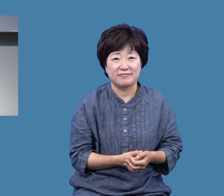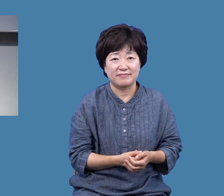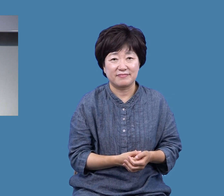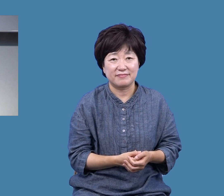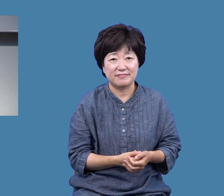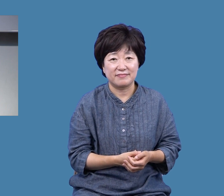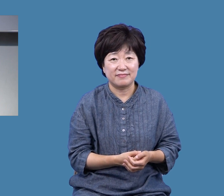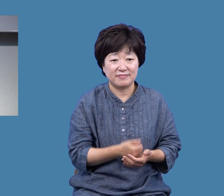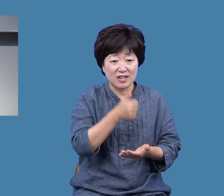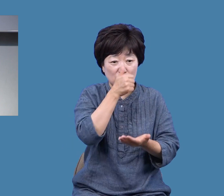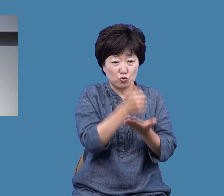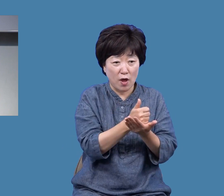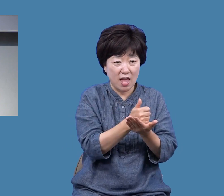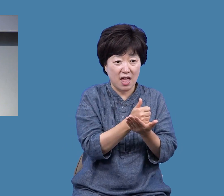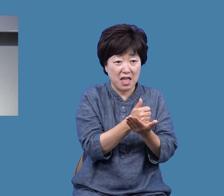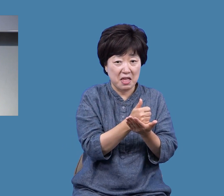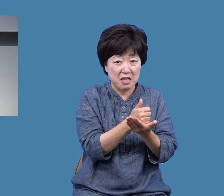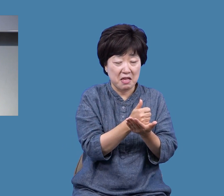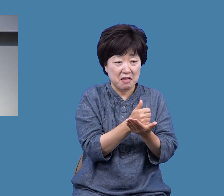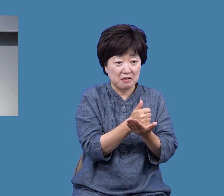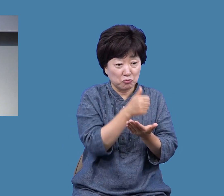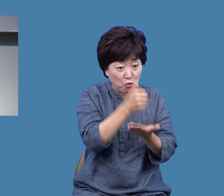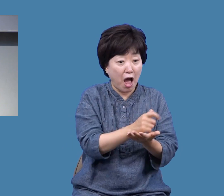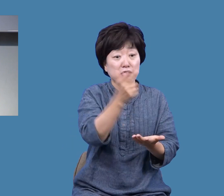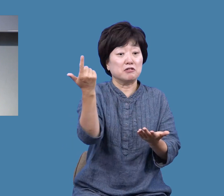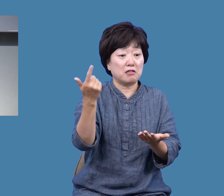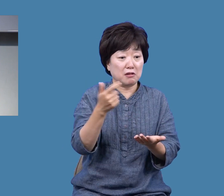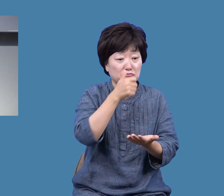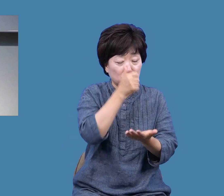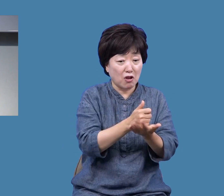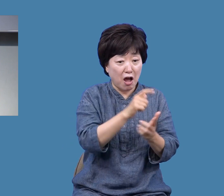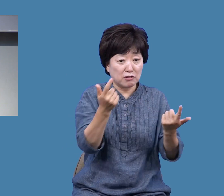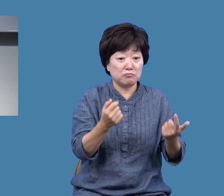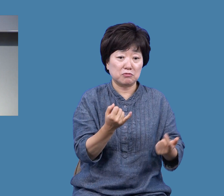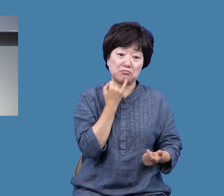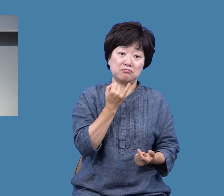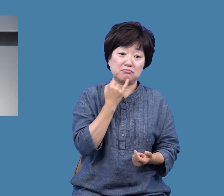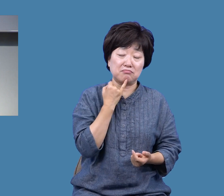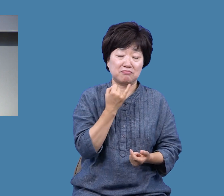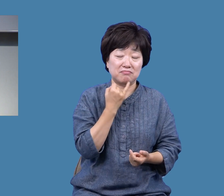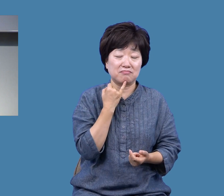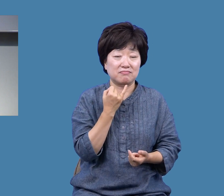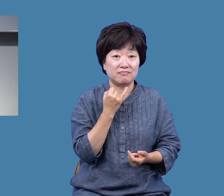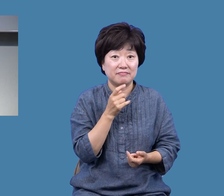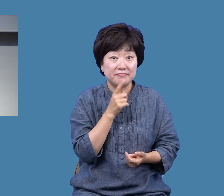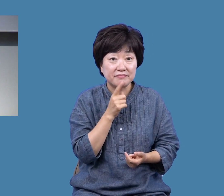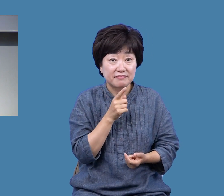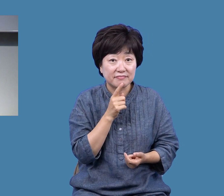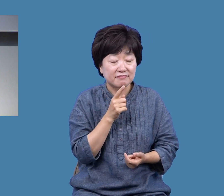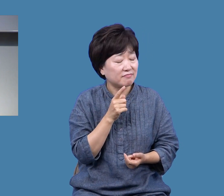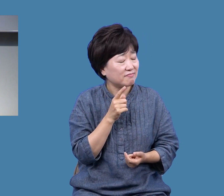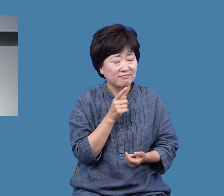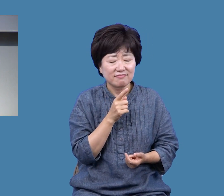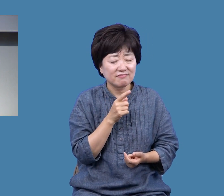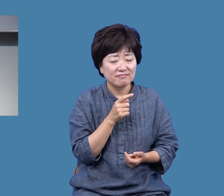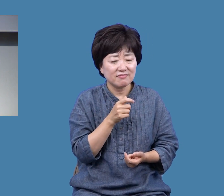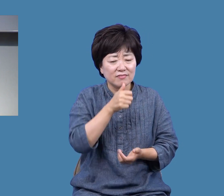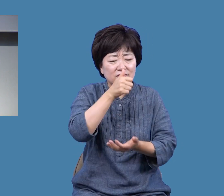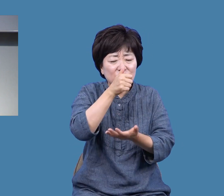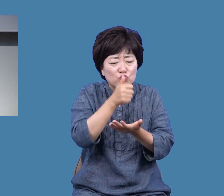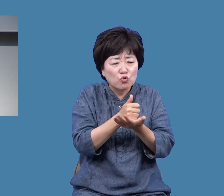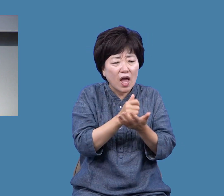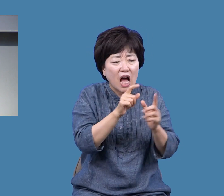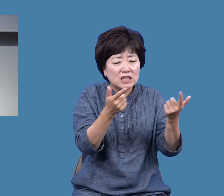그럼 죄만 아니면 다 하겠다는 거예요? 죄만 아니면 뭐든지 하겠다는 거야? 결국 그런 걸 하면 해롭다는